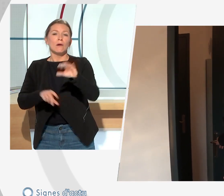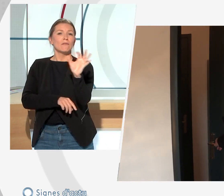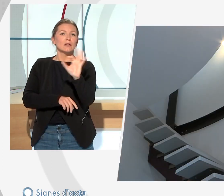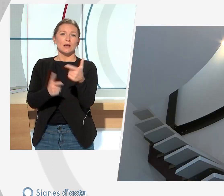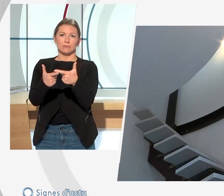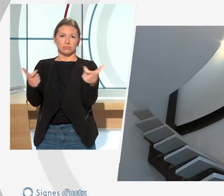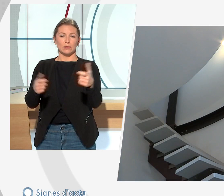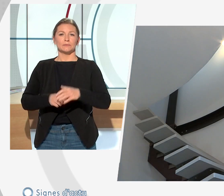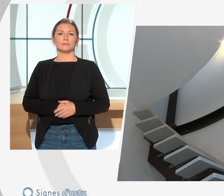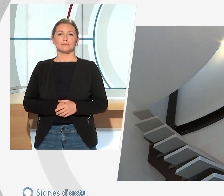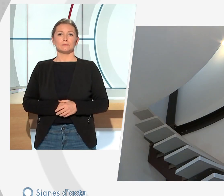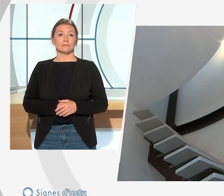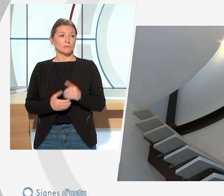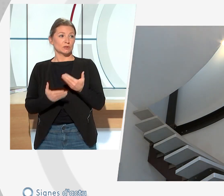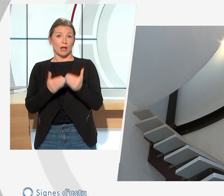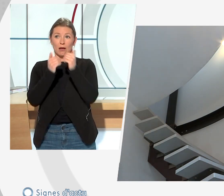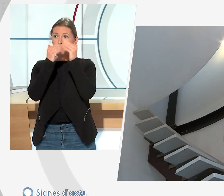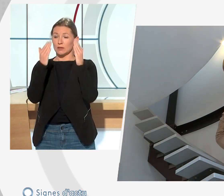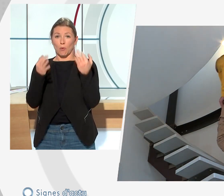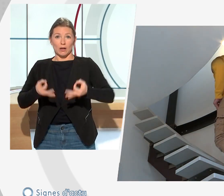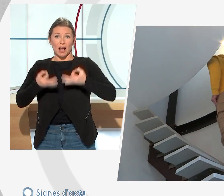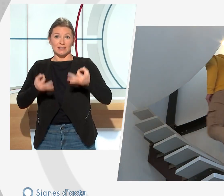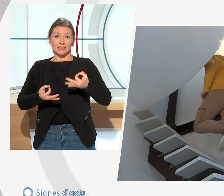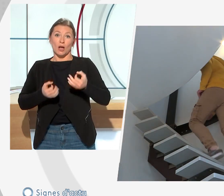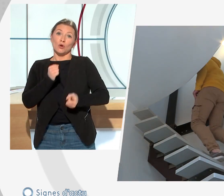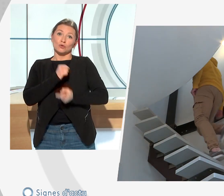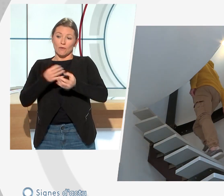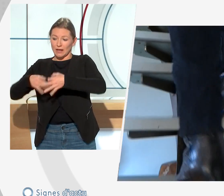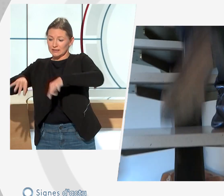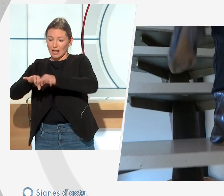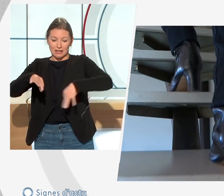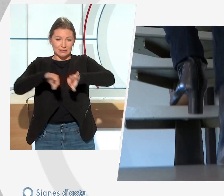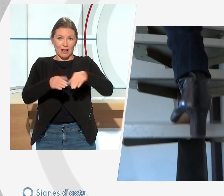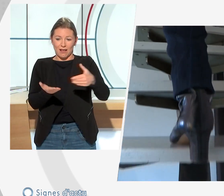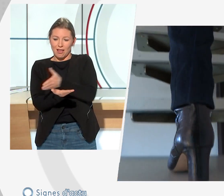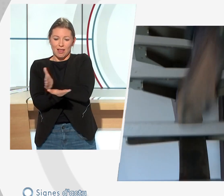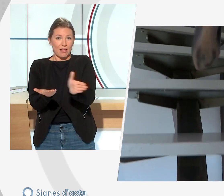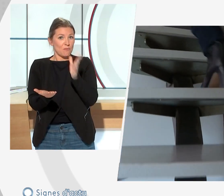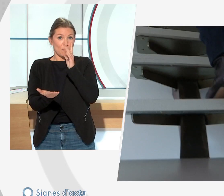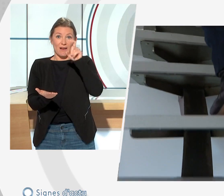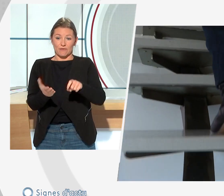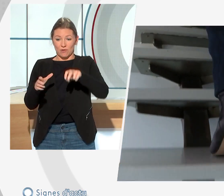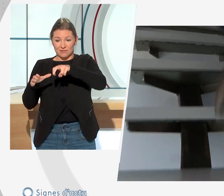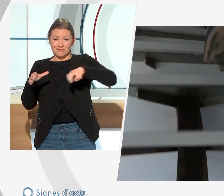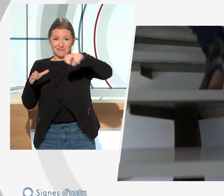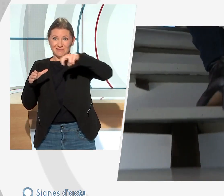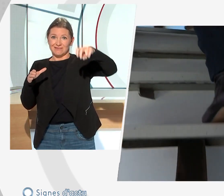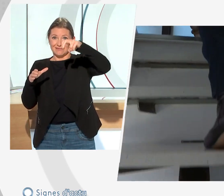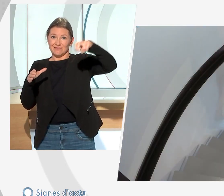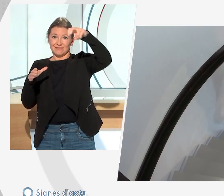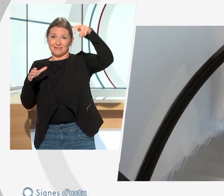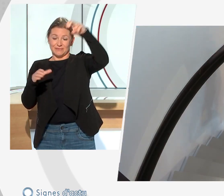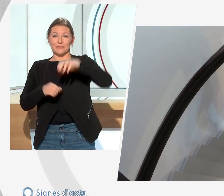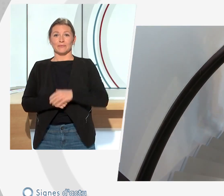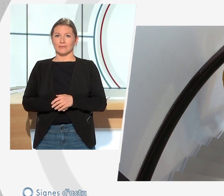buanderie, toilette. Une habitation comme une autre, sauf peut-être pour passer d'une pièce à l'autre. La bâtisse est montée sur 4 niveaux. Ça